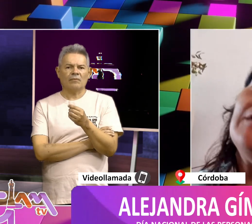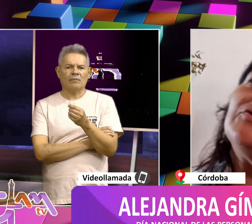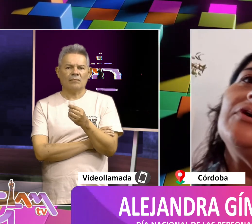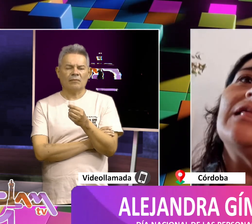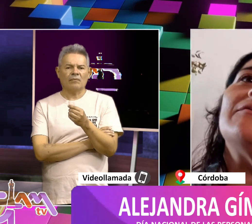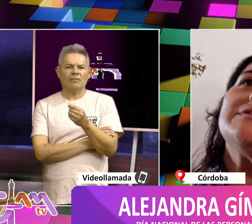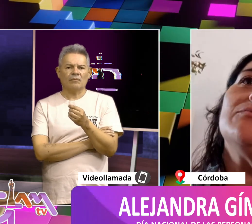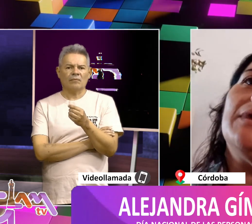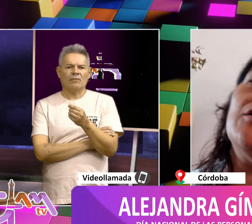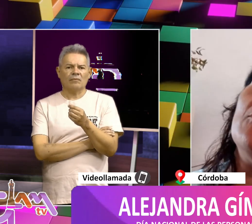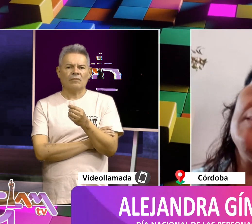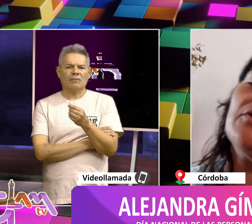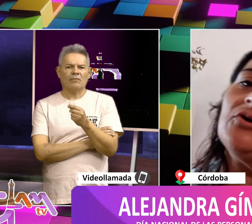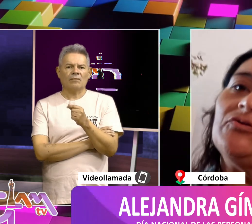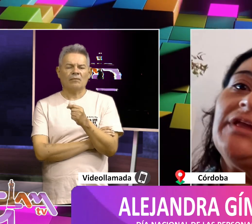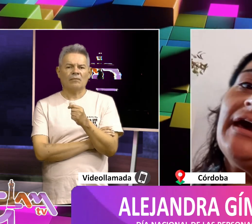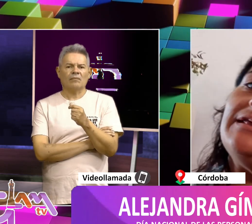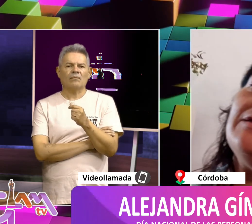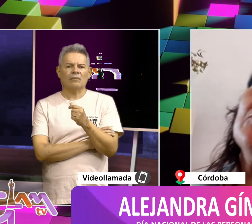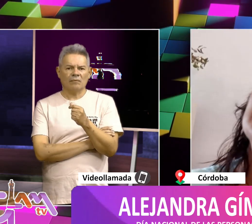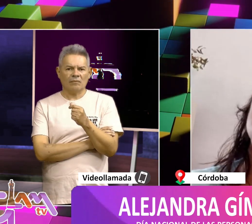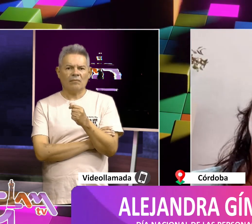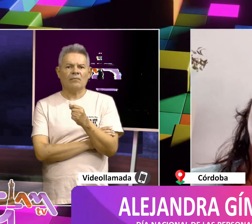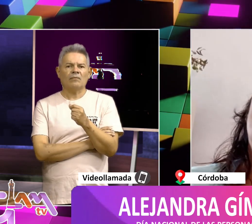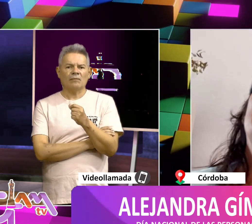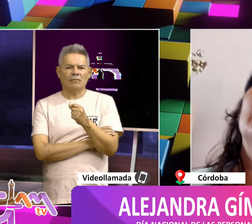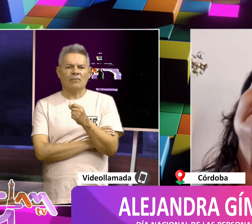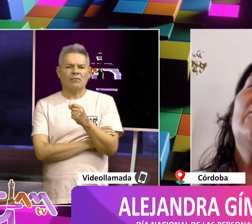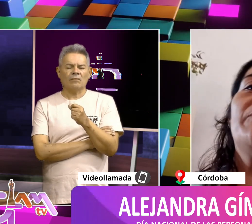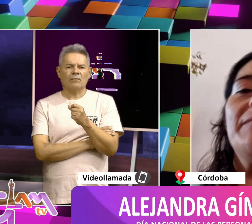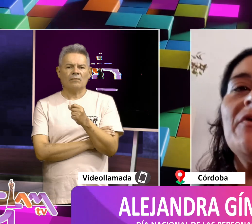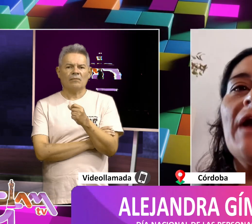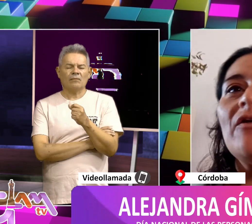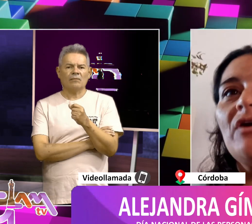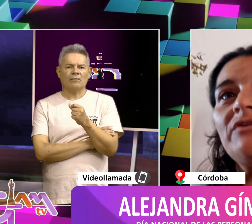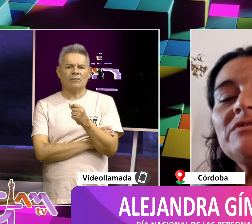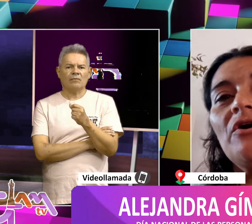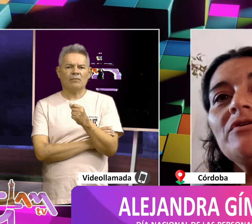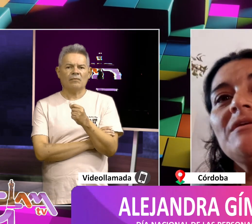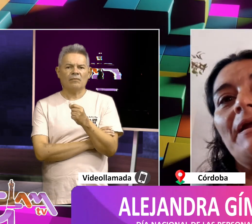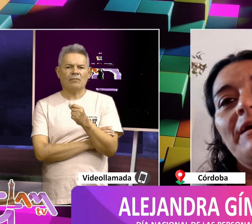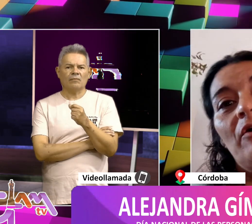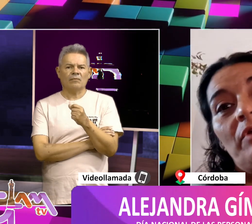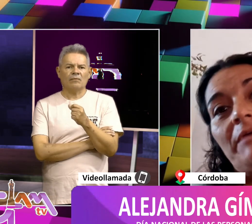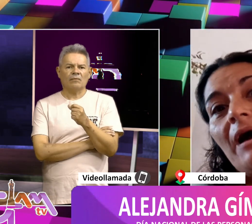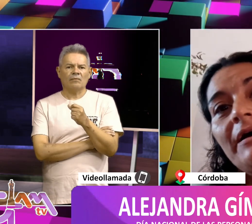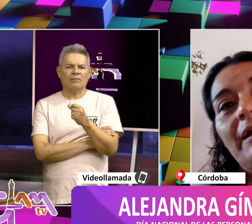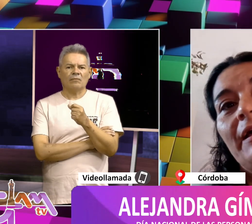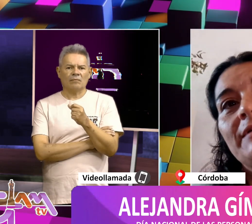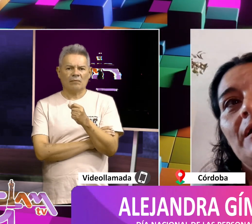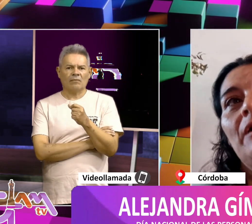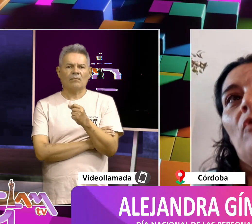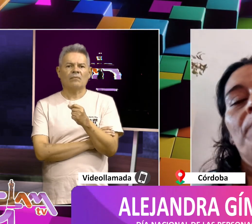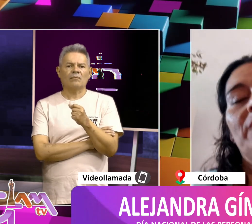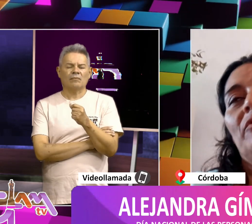más altos, cada vez son más complejos los contenidos. Entonces, los primeros grados el niño sordo se maneja con